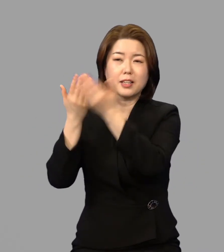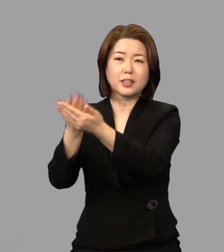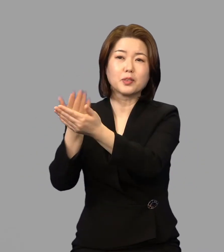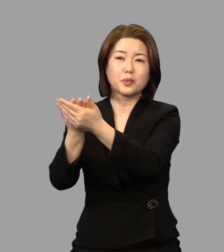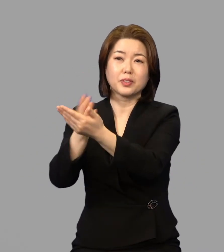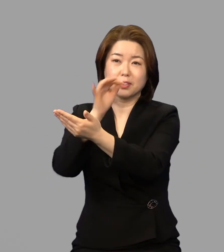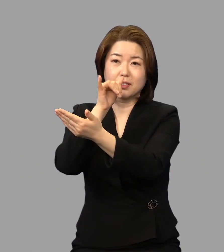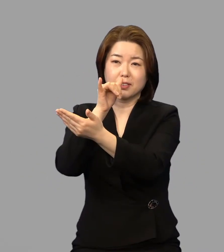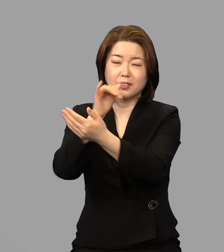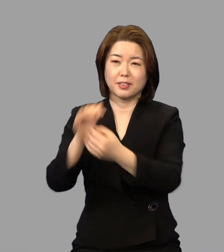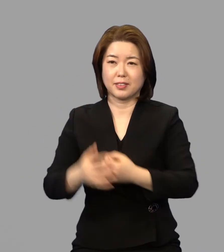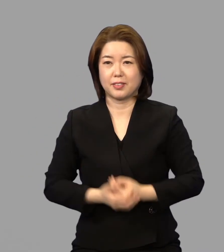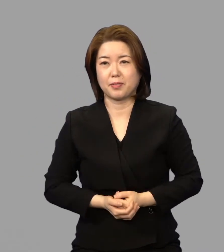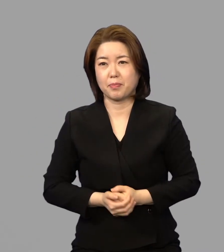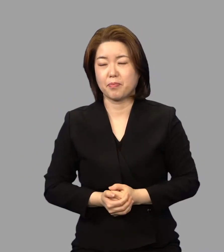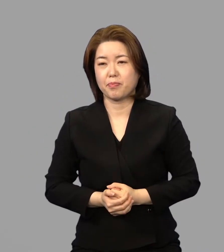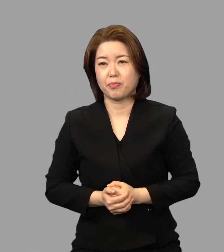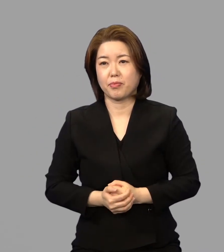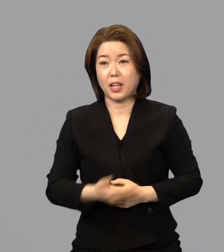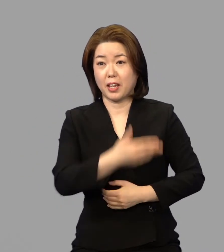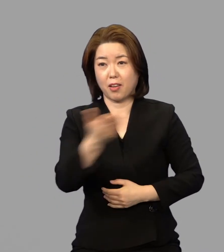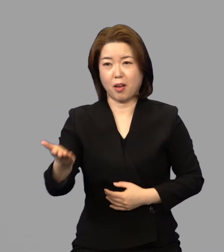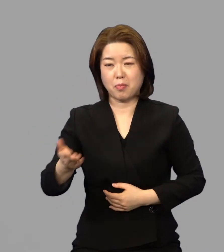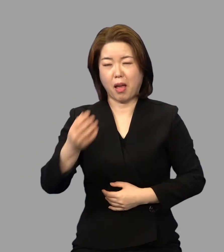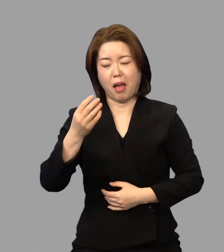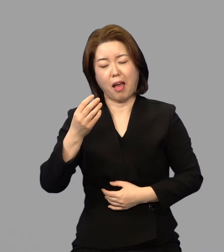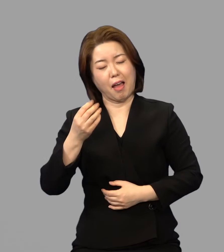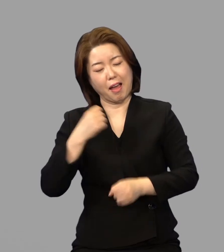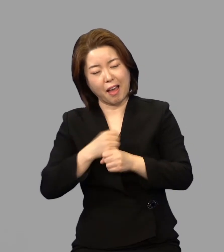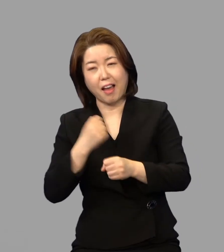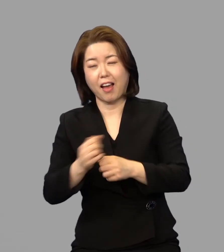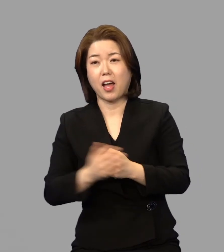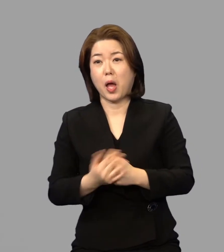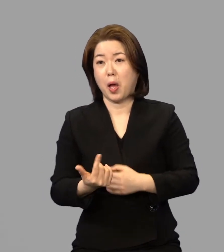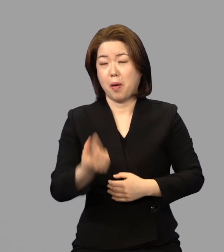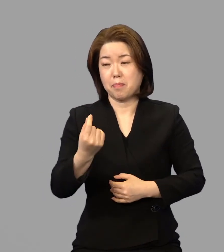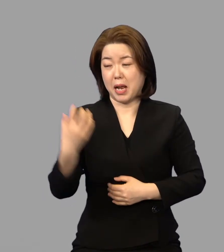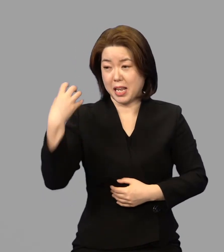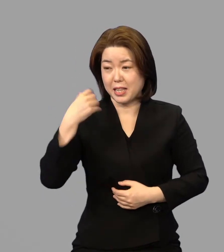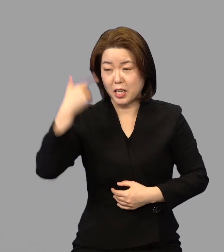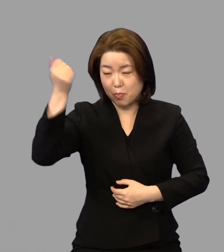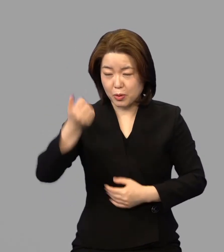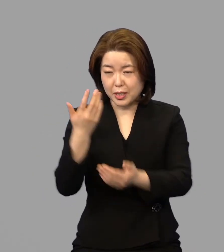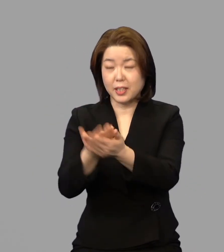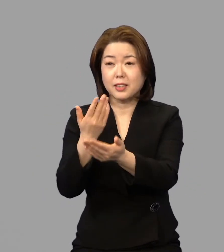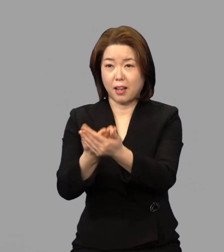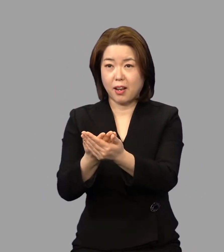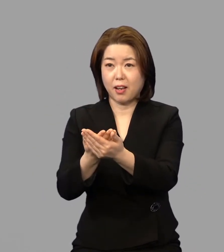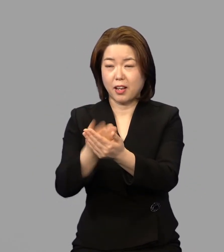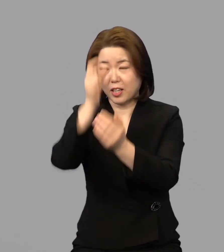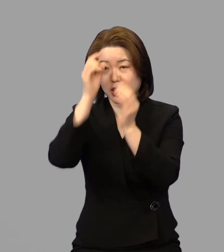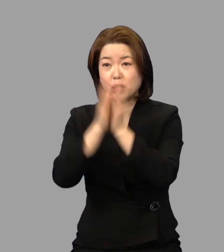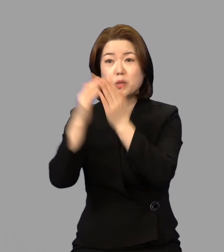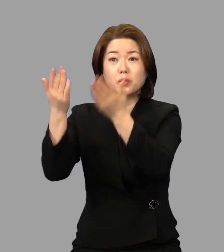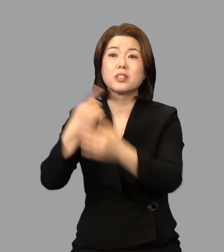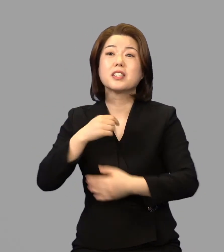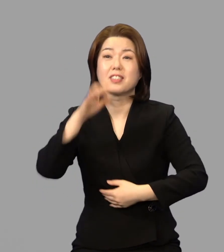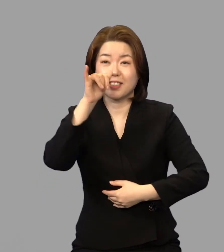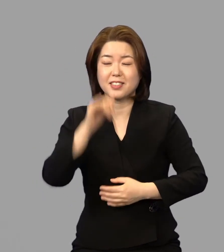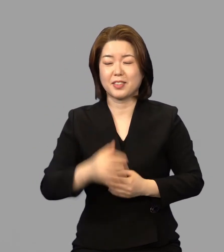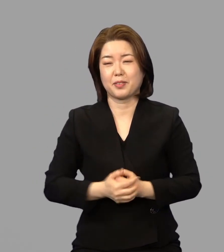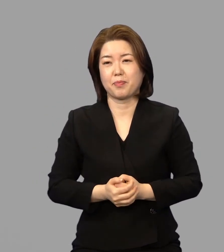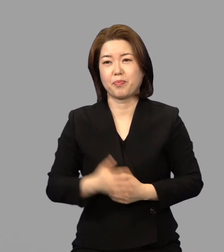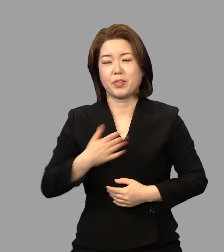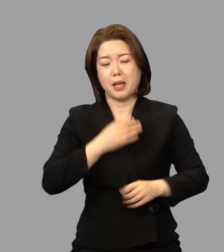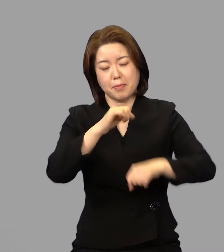몰랐으니까. 여러분들 참 어이가 없지요. 빨리 담임 목사 나가게 해달라고. 저는 마음대로